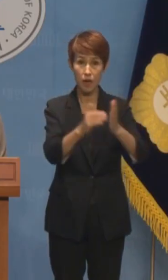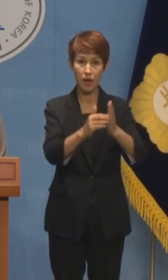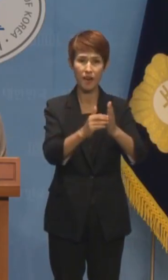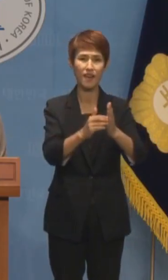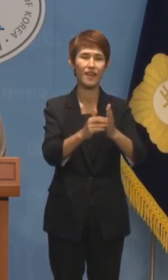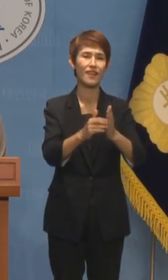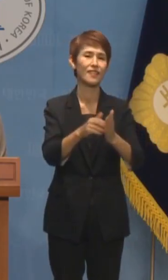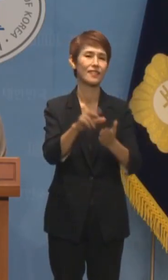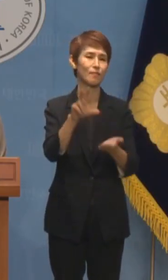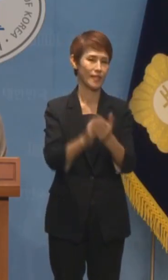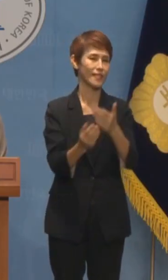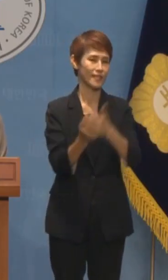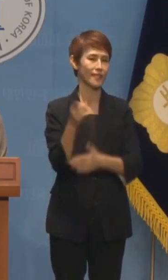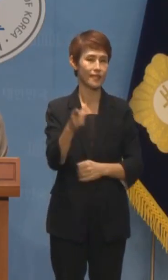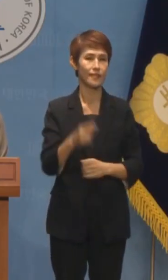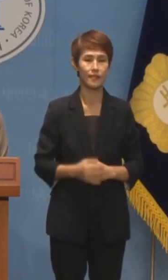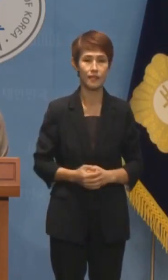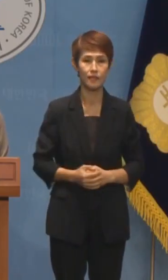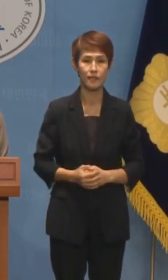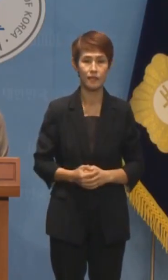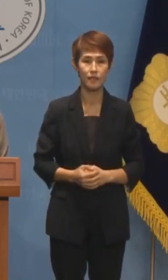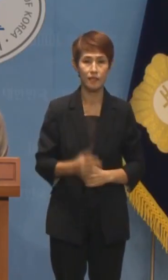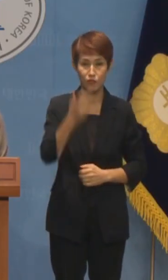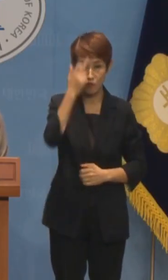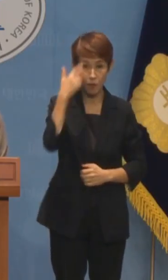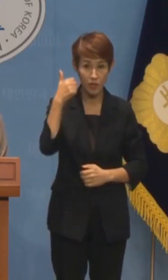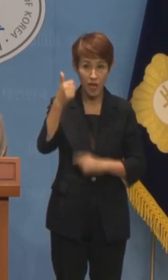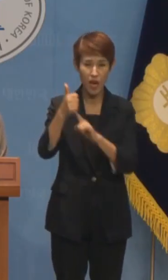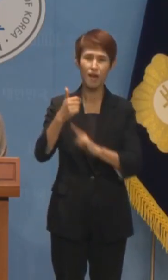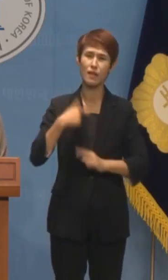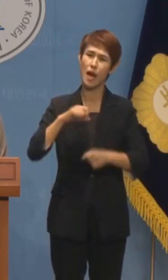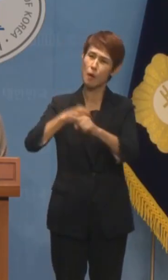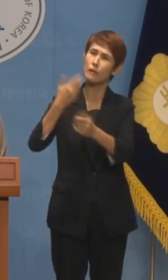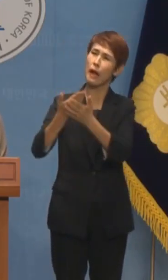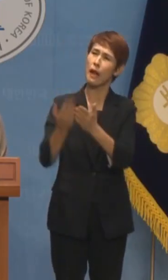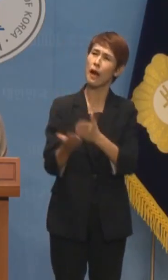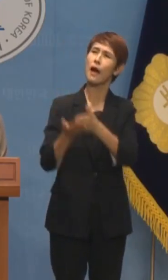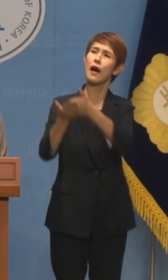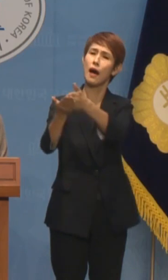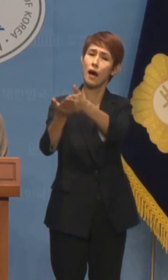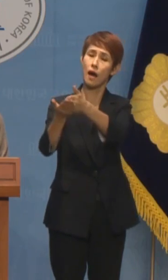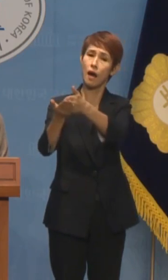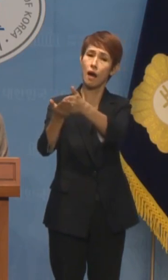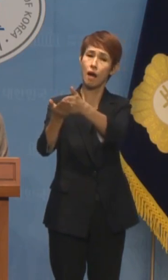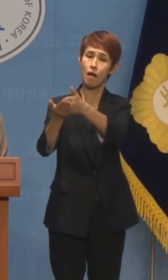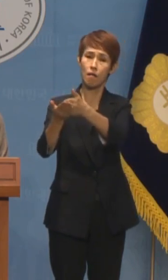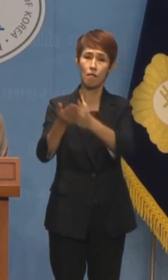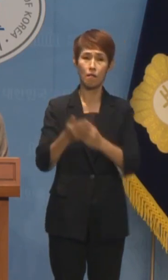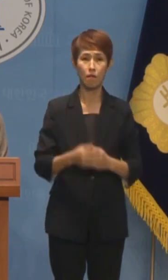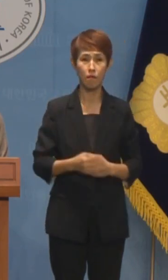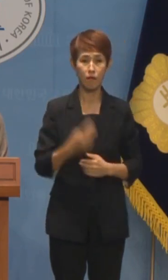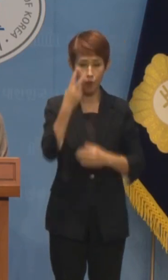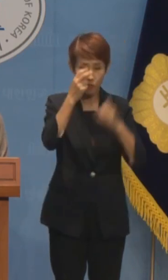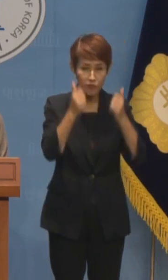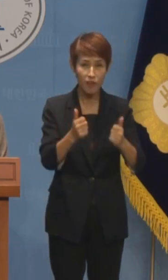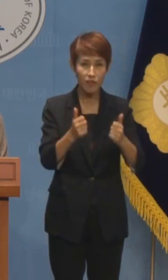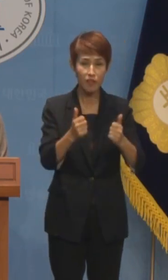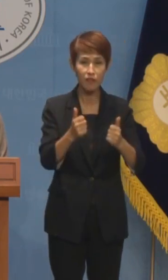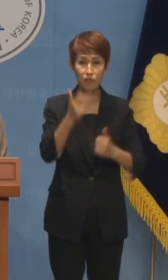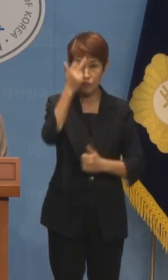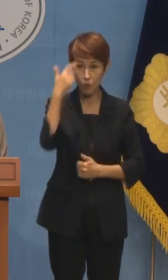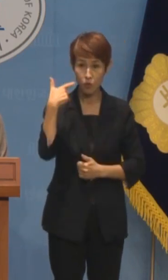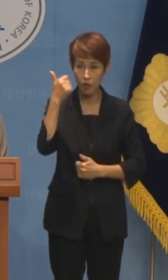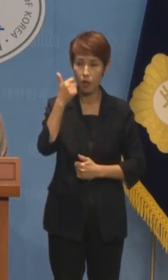깨진 겁니다. 피의자인 최 목사는 나를 처벌해달라 항변하는데 변호사도 아닌 검찰이 최 목사의